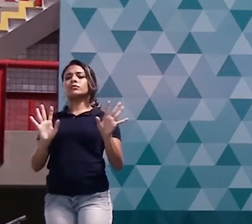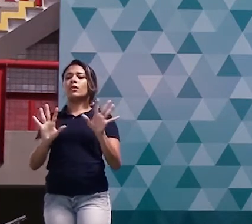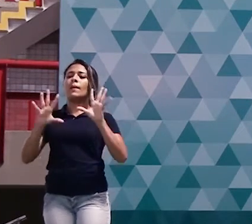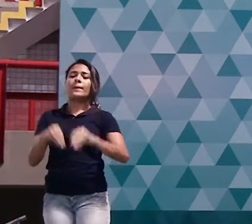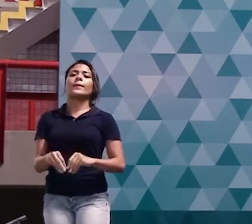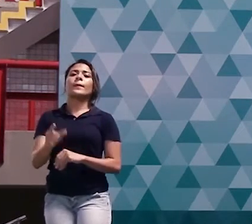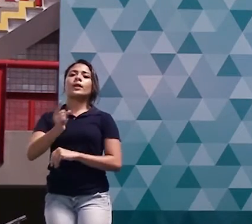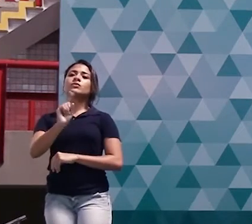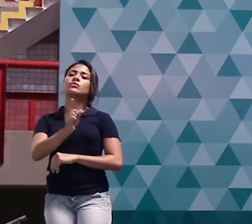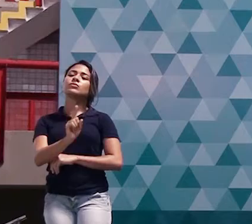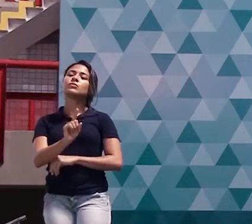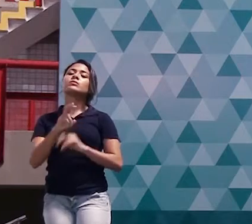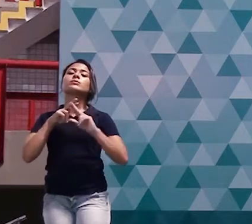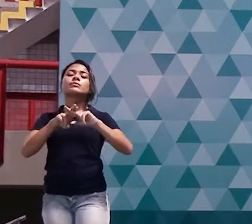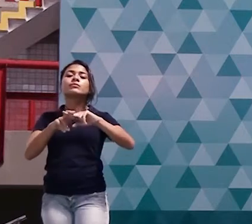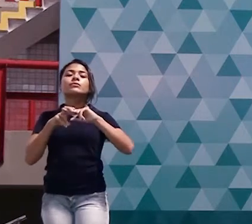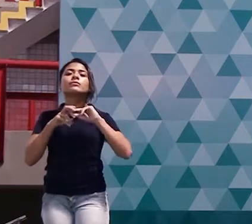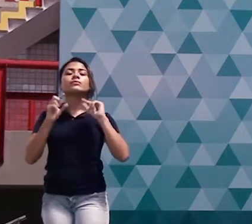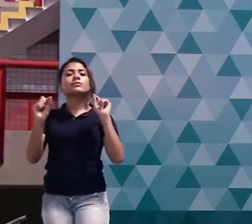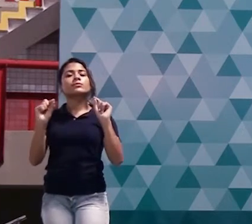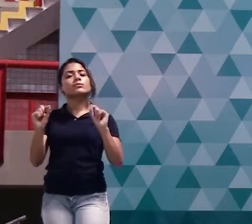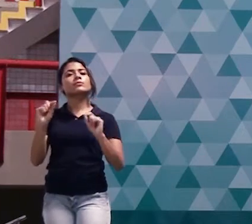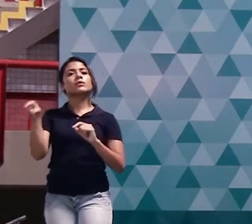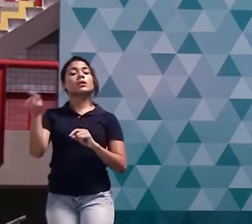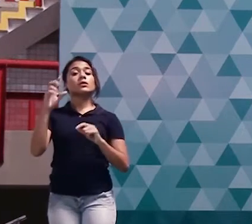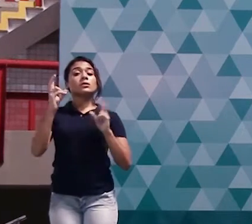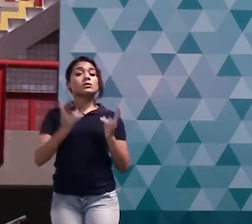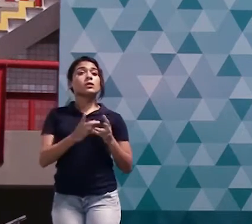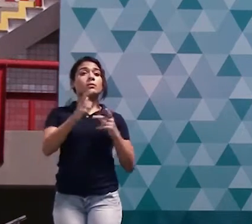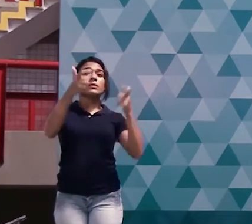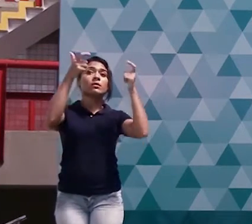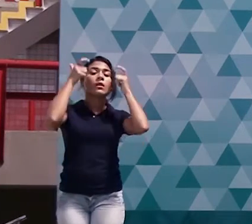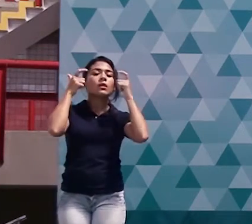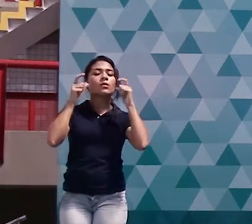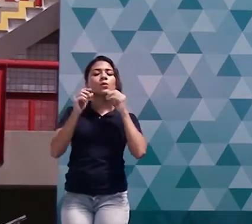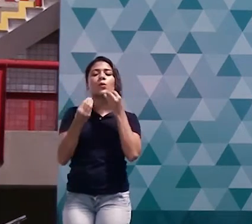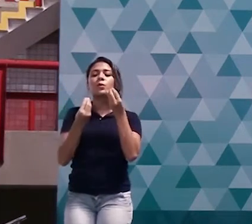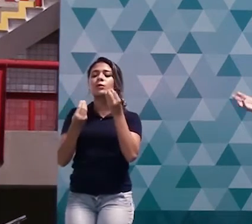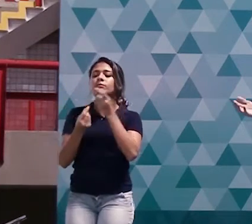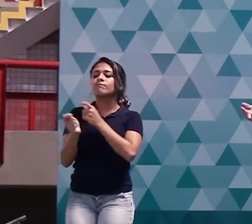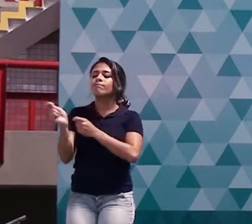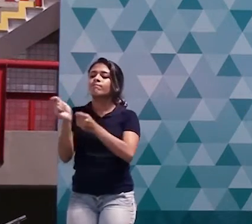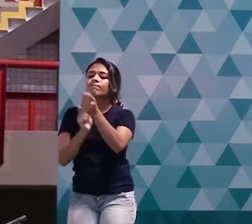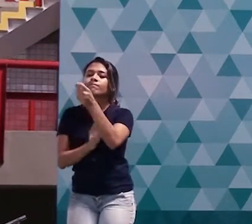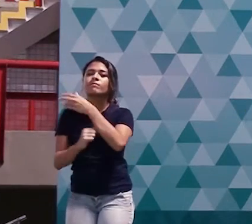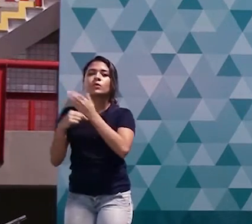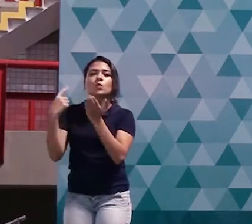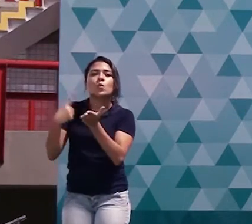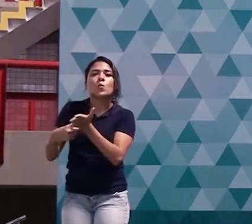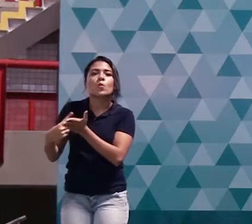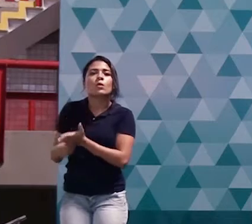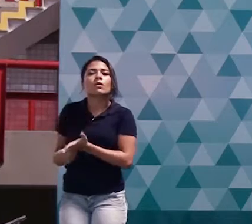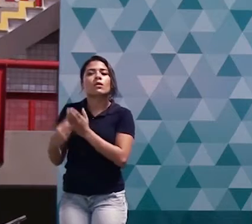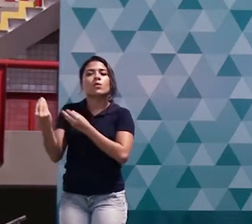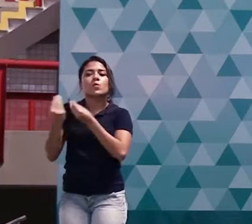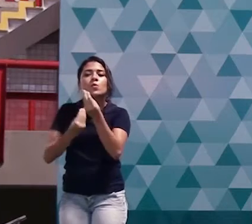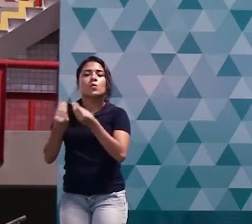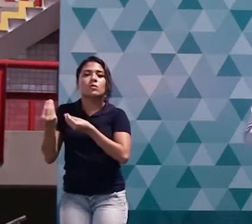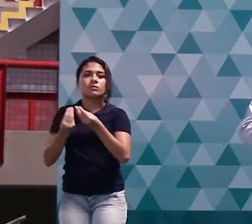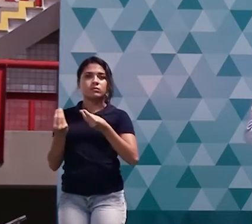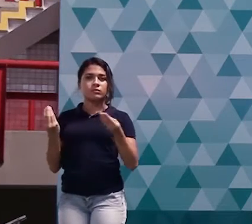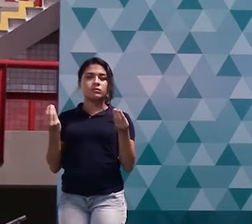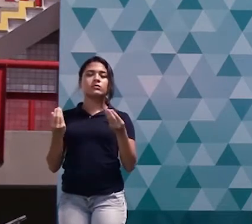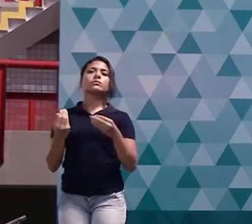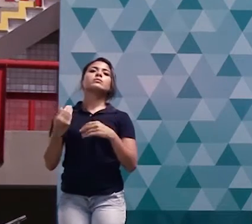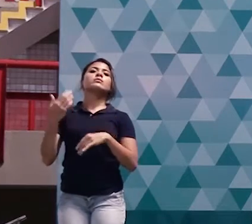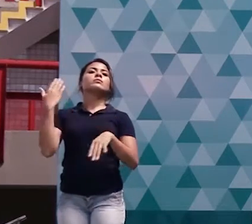Então a coroa sempre tentou conciliar. Durante o governo do Marquês de Pombal, que ele não é rei, mas é o primeiro-ministro, era quem mandava,